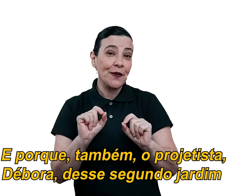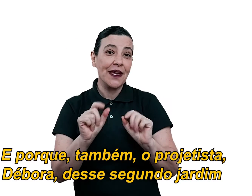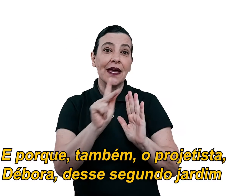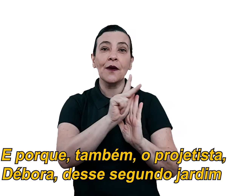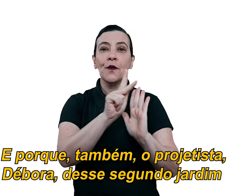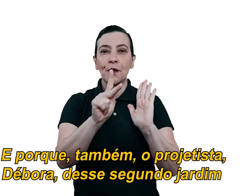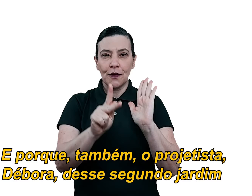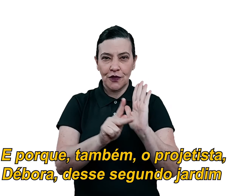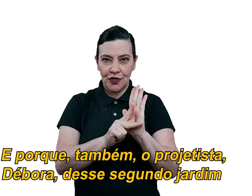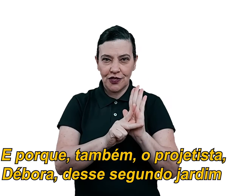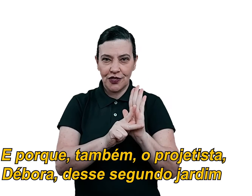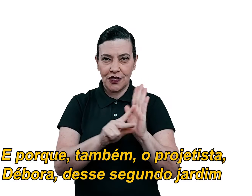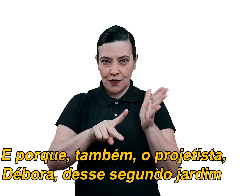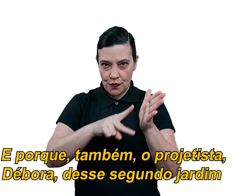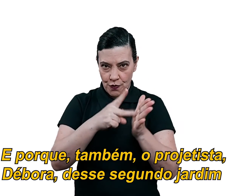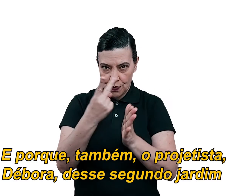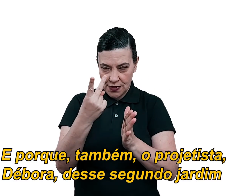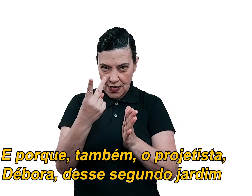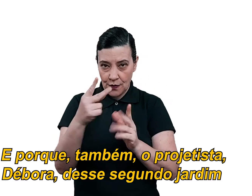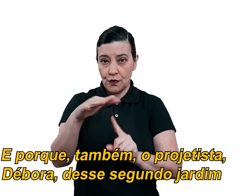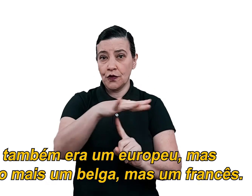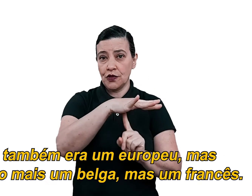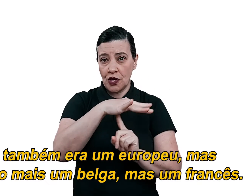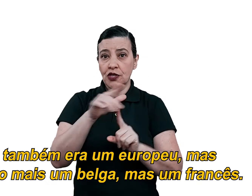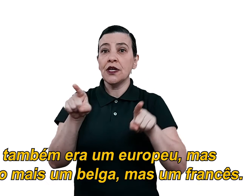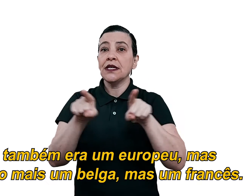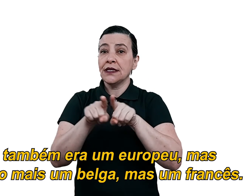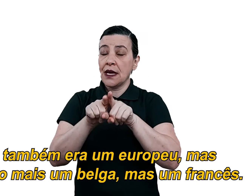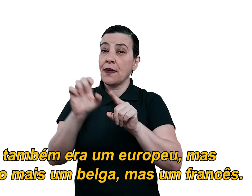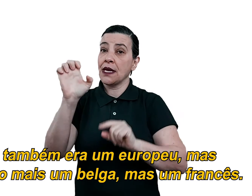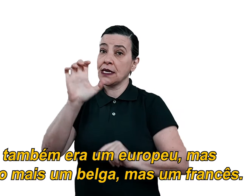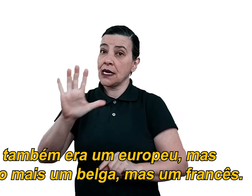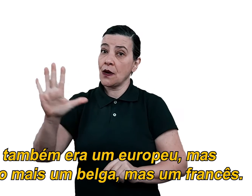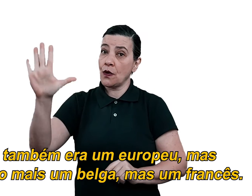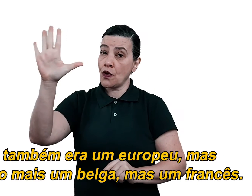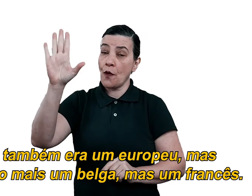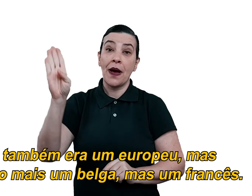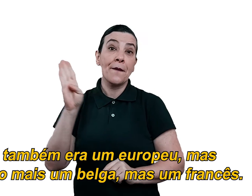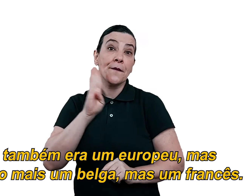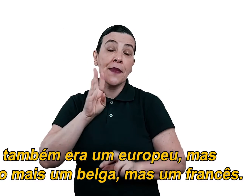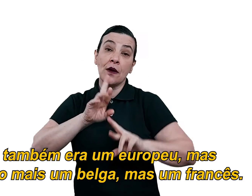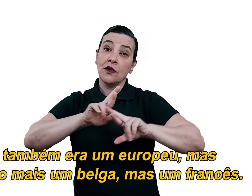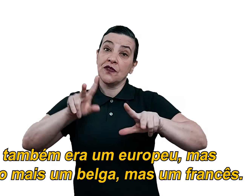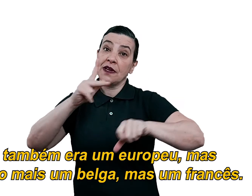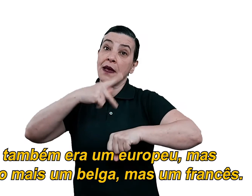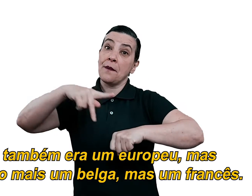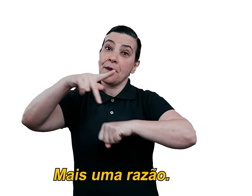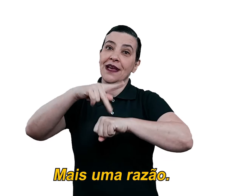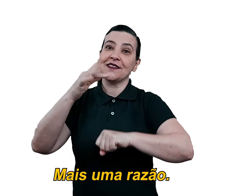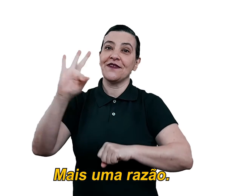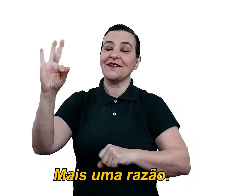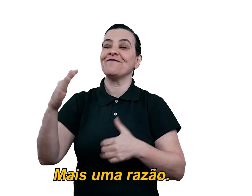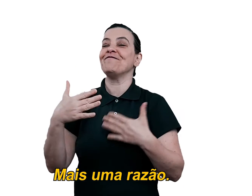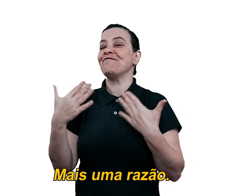o projetista, Débora, desse segundo jardim também era um europeu, mas era não mais um belga, mas um francês.